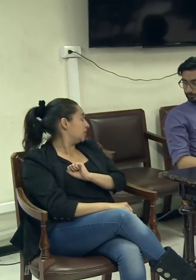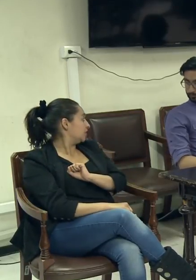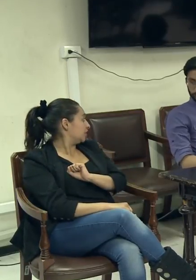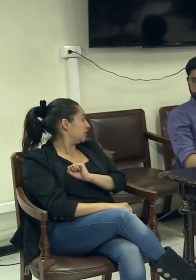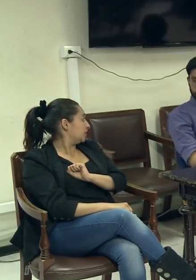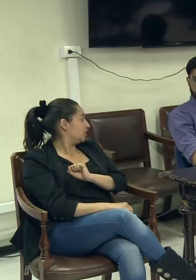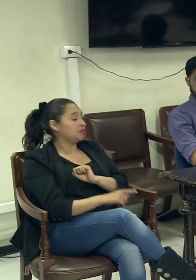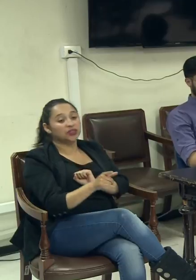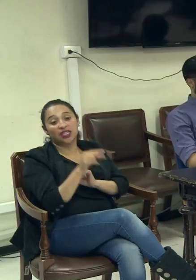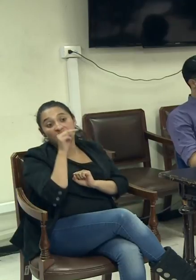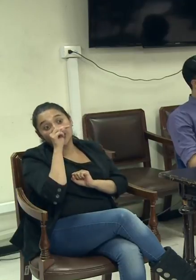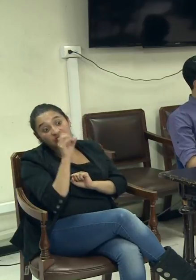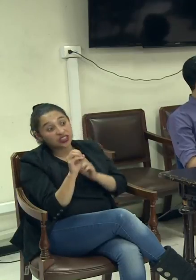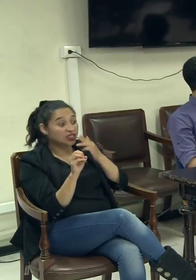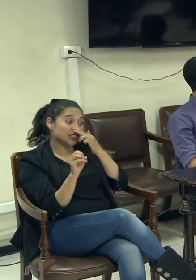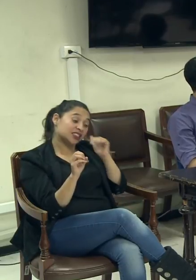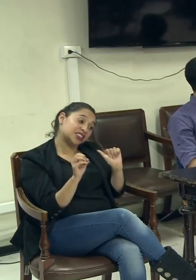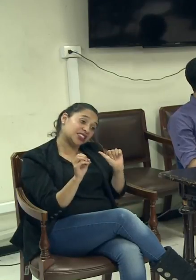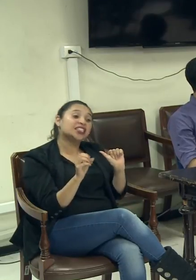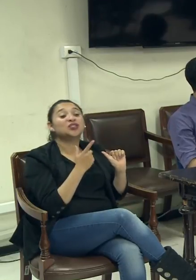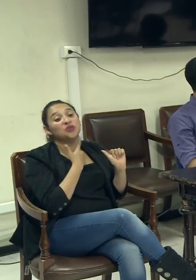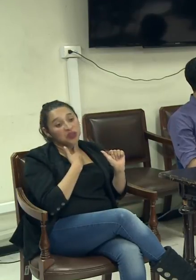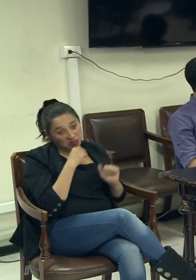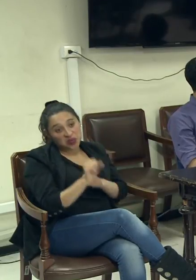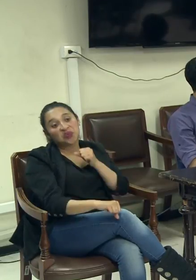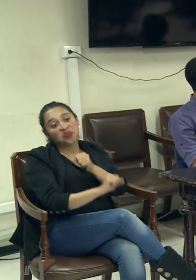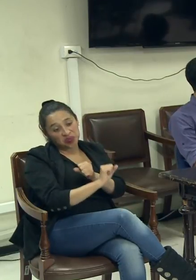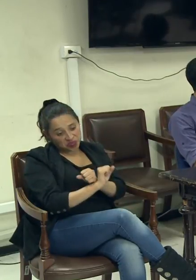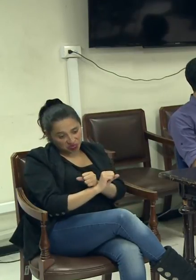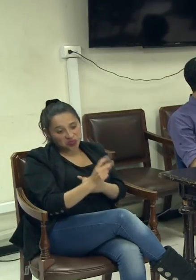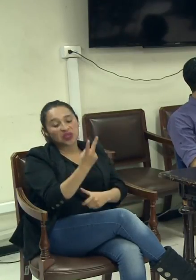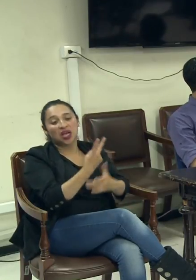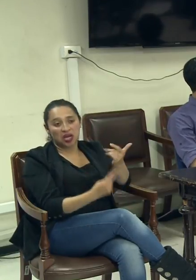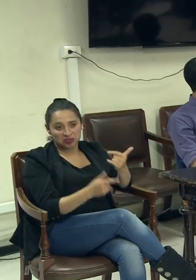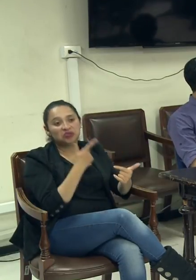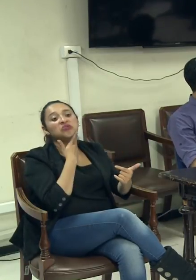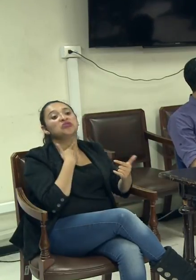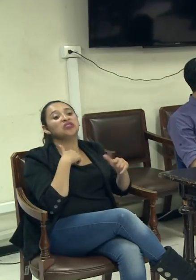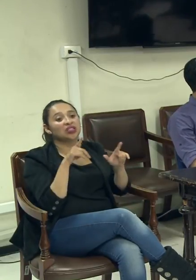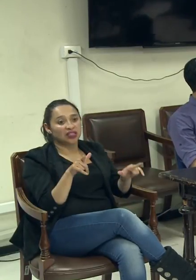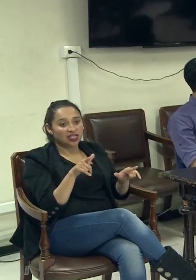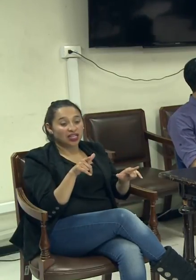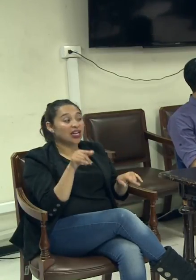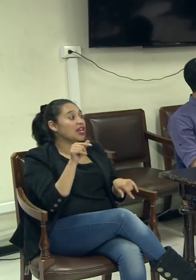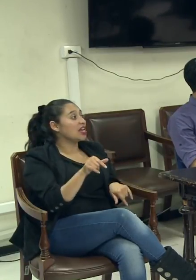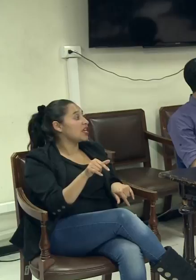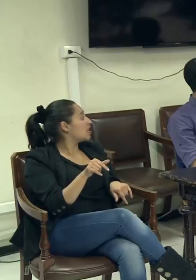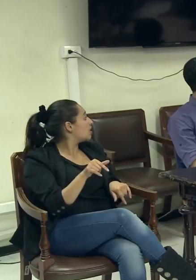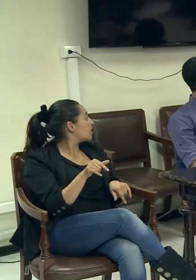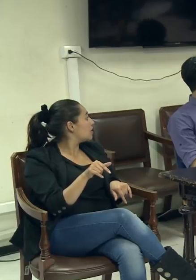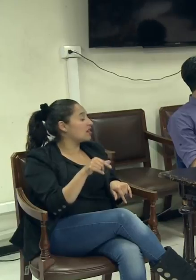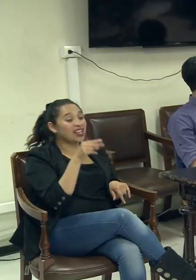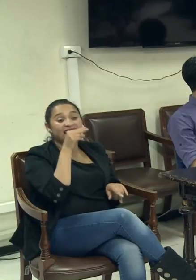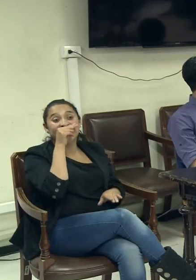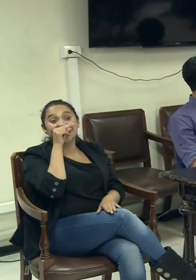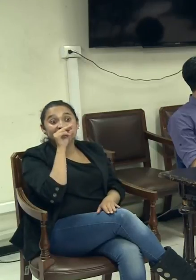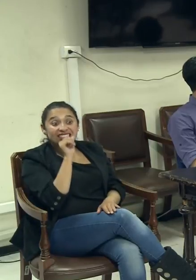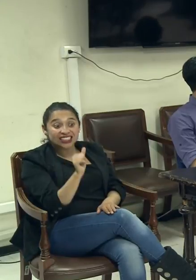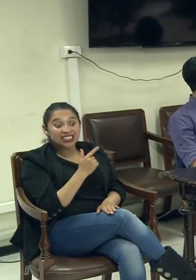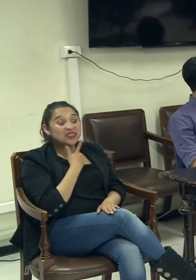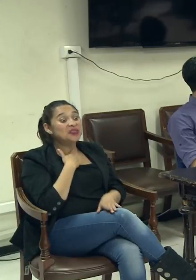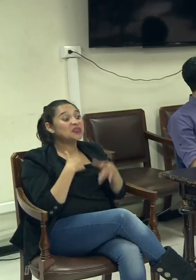gustaba a todas y todos, y el juego de niñas era la visita. Eso era